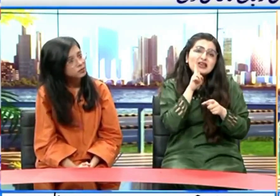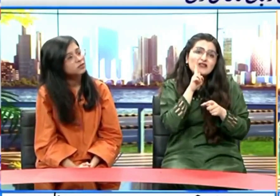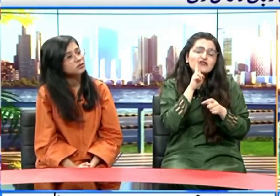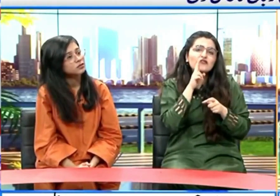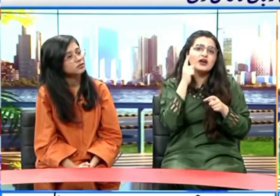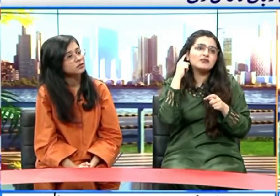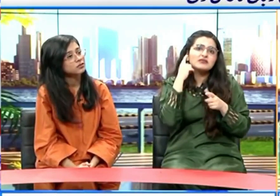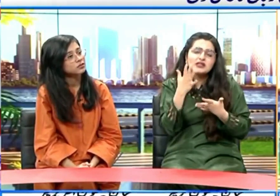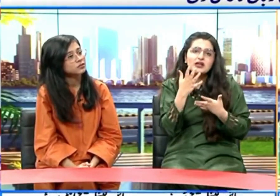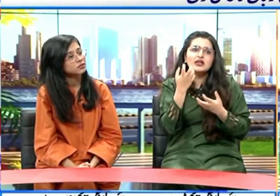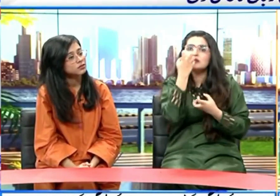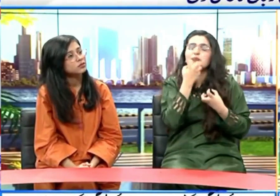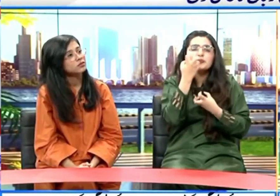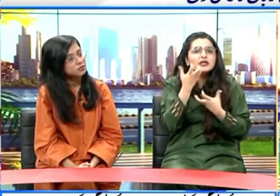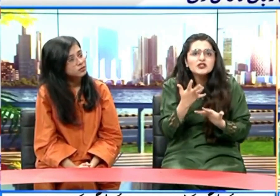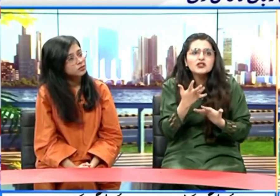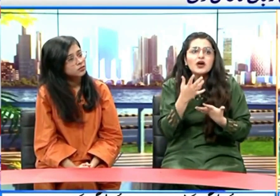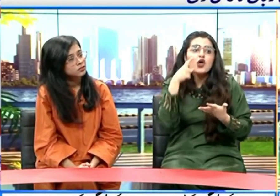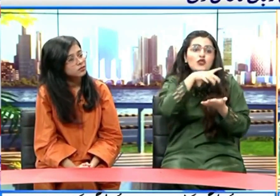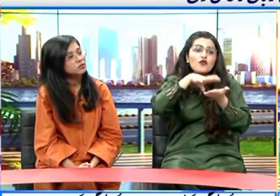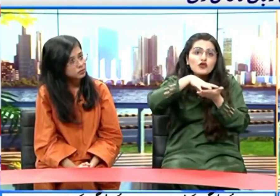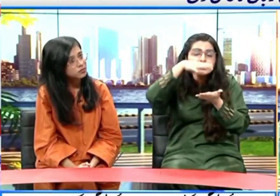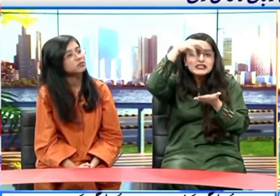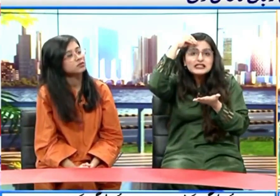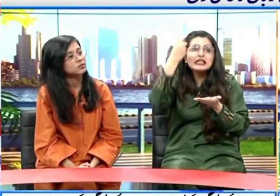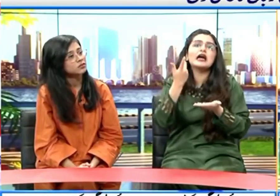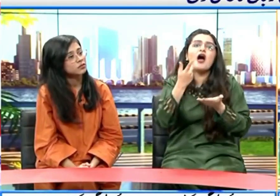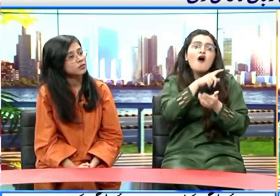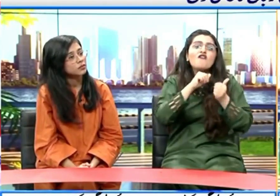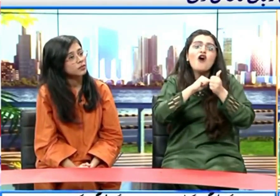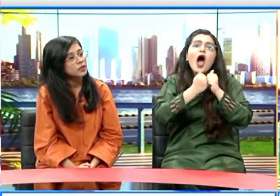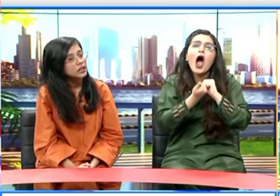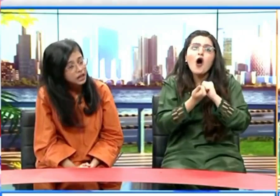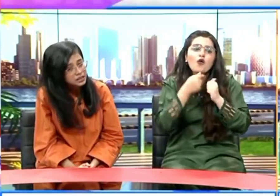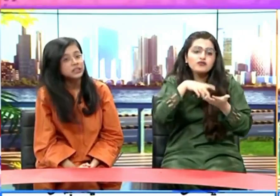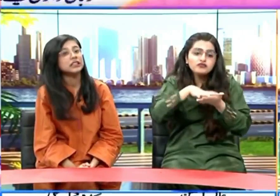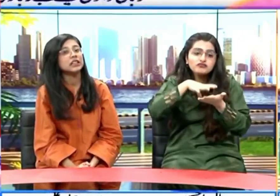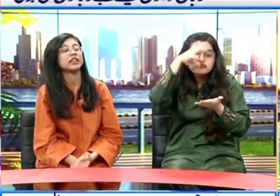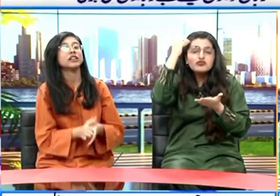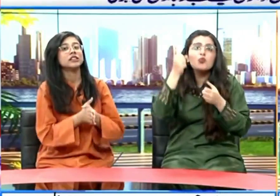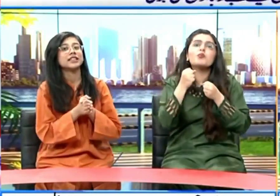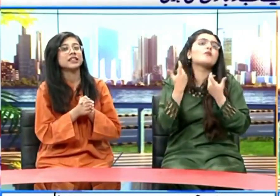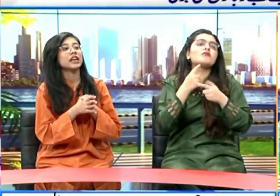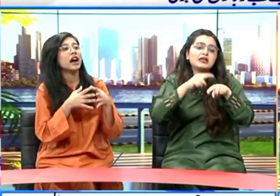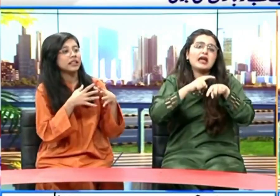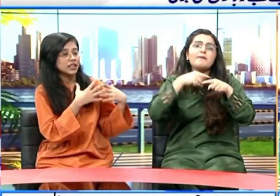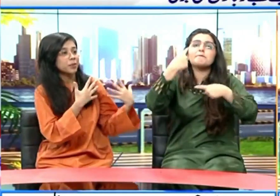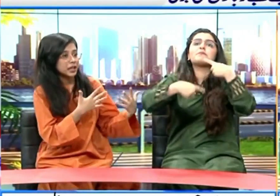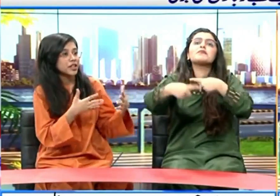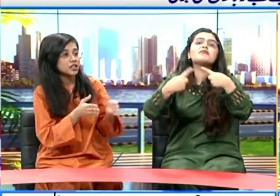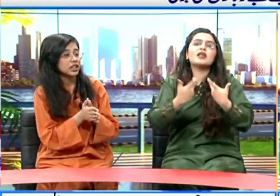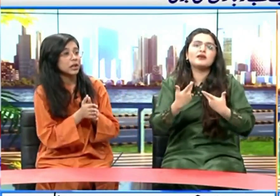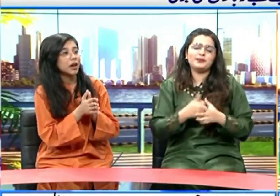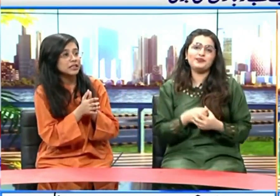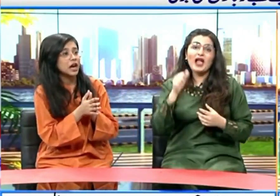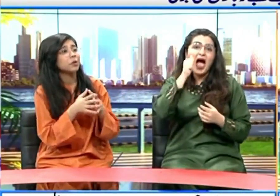لسن, ان کے لیے اگر سیکھنے کا پروسیس ہو اور اب وہ شروع کریں تو وہ کتنا وقت ان کو لگ سکتا ہے؟ اچھا ٹھیک ہے, جیسے کہ عالیہ نے پہلے